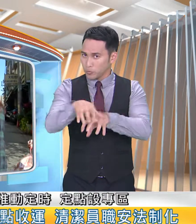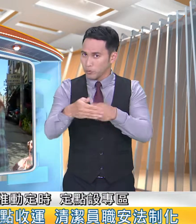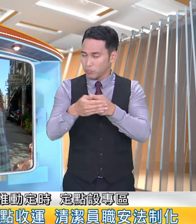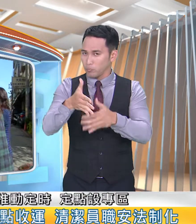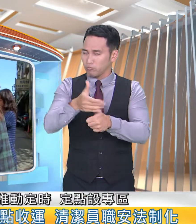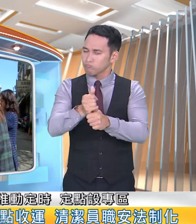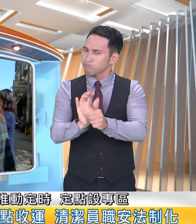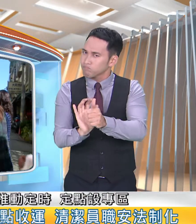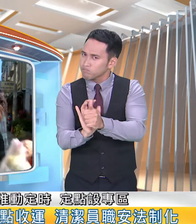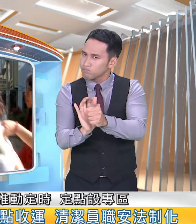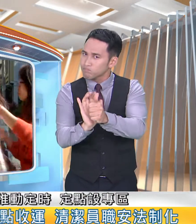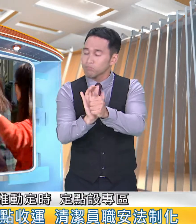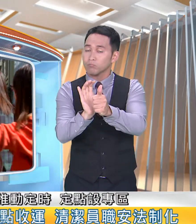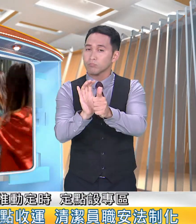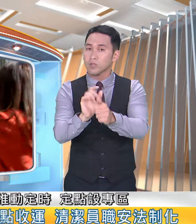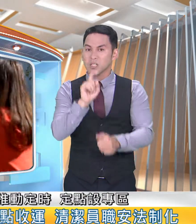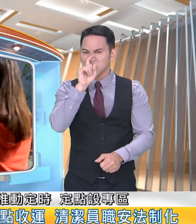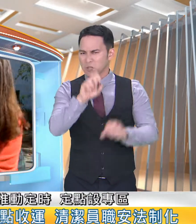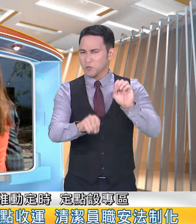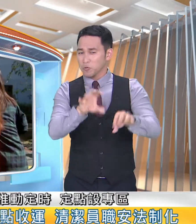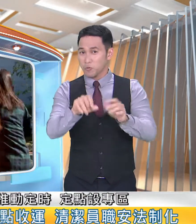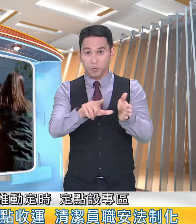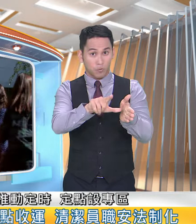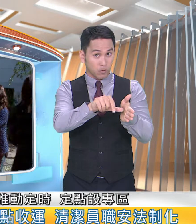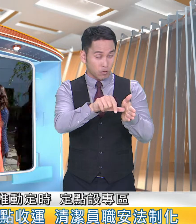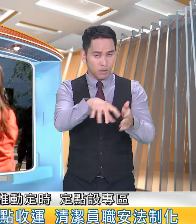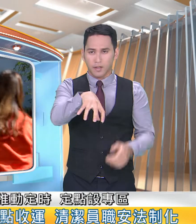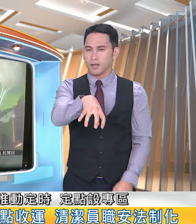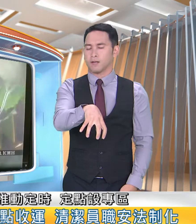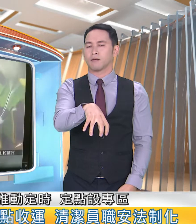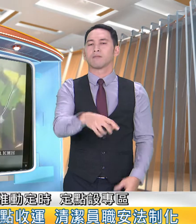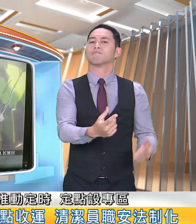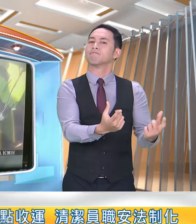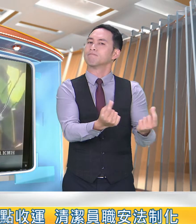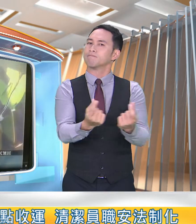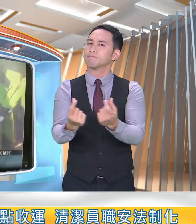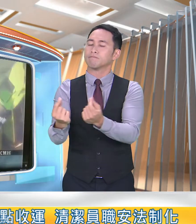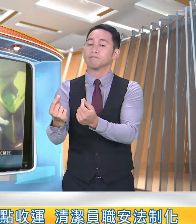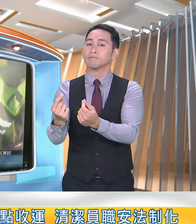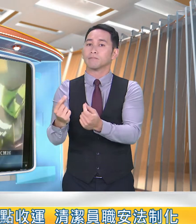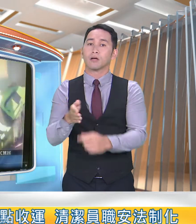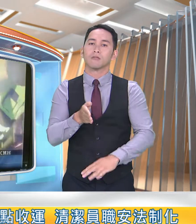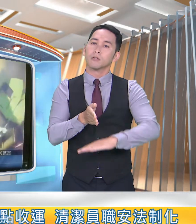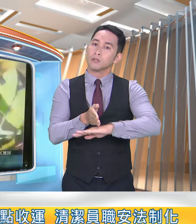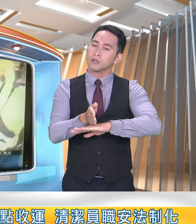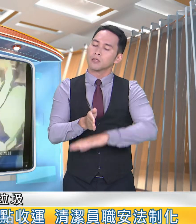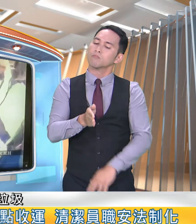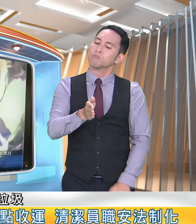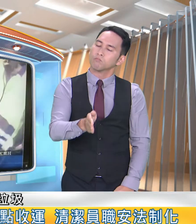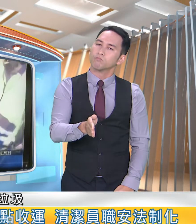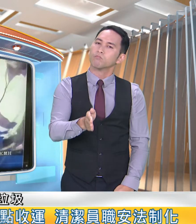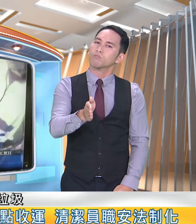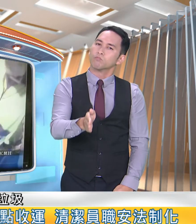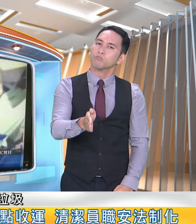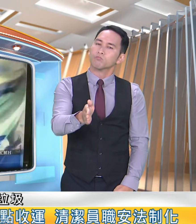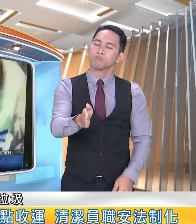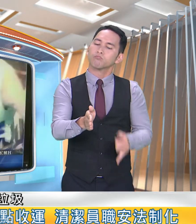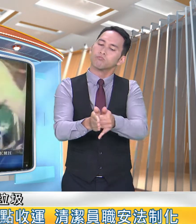署要推动定时定点设专区为主要政策，来减少沿街收